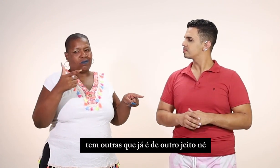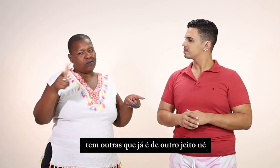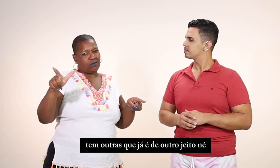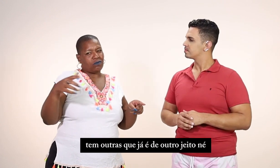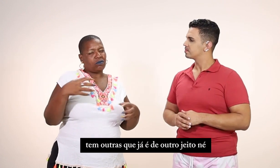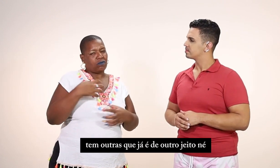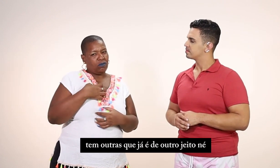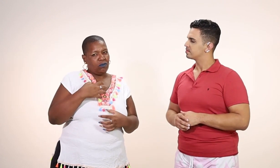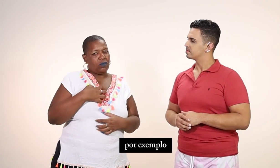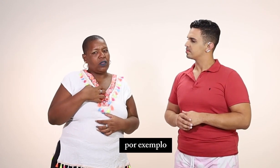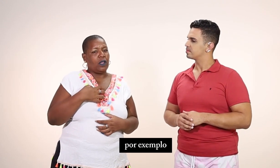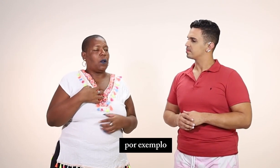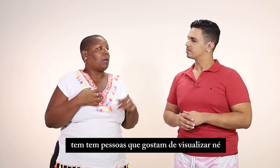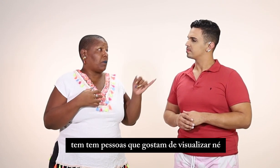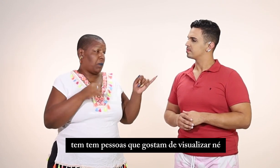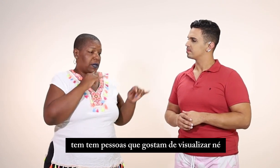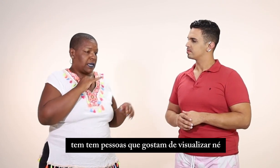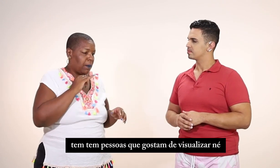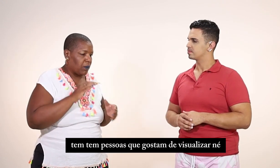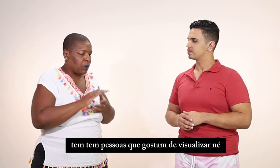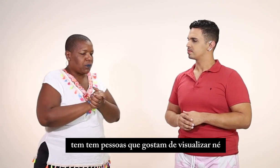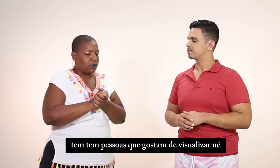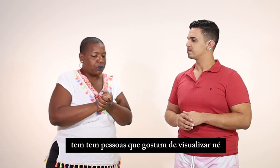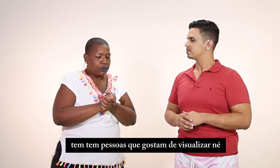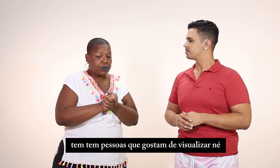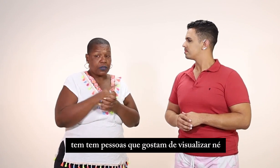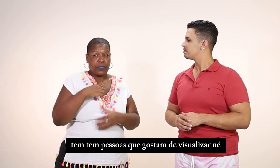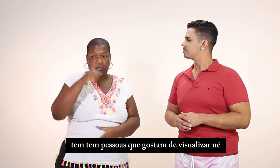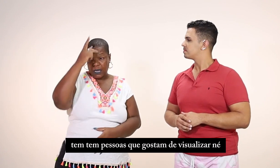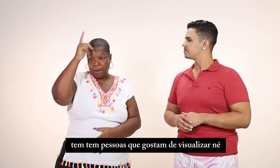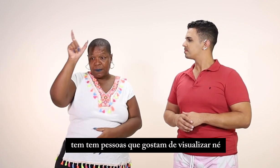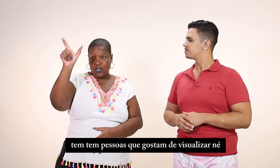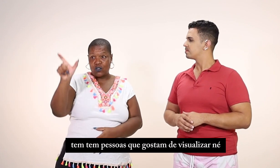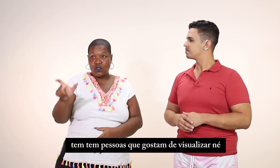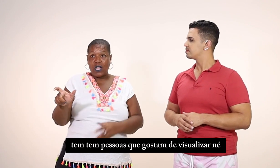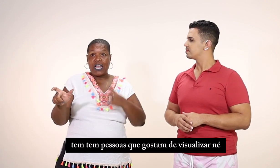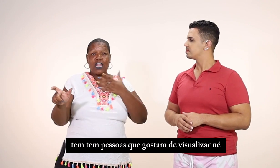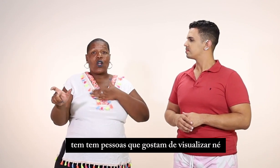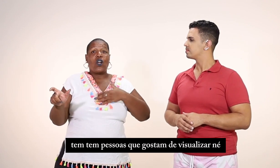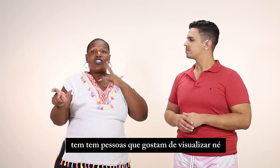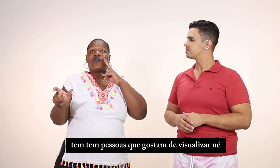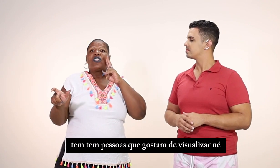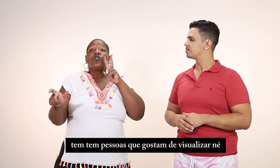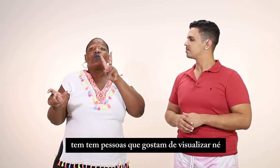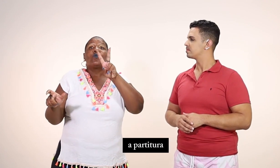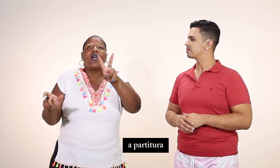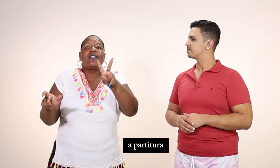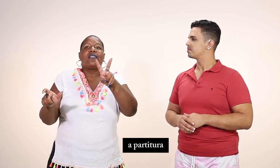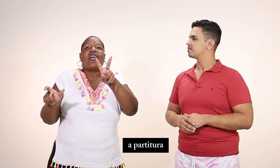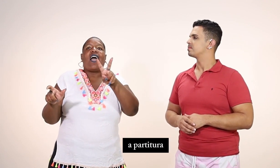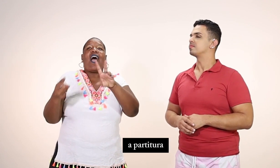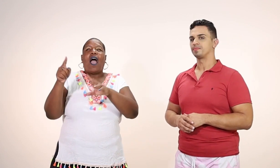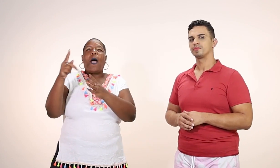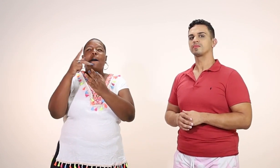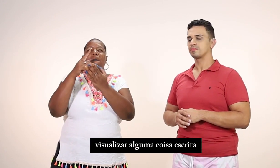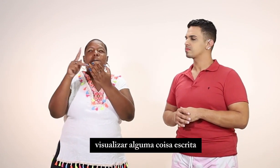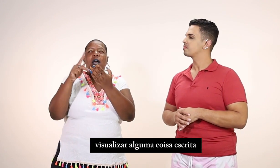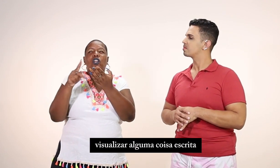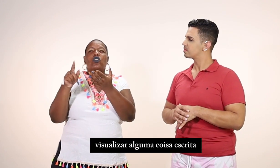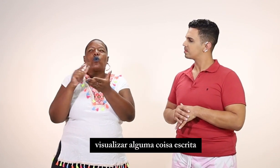jeito, né? Por exemplo, tem pessoas que gostam de visualizar, né, a partitura, visualizar alguma